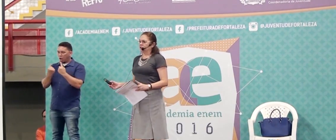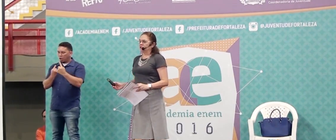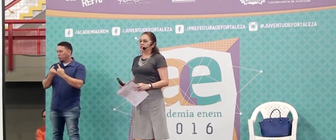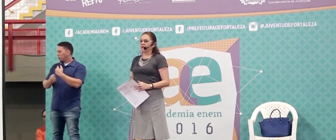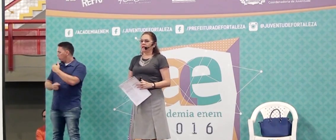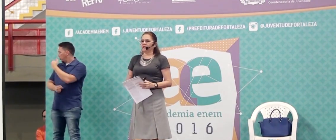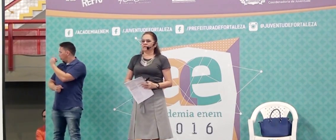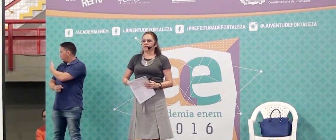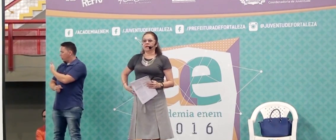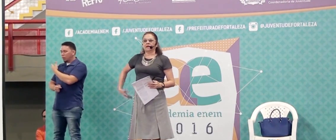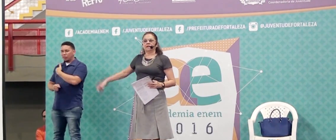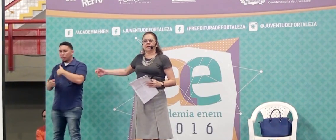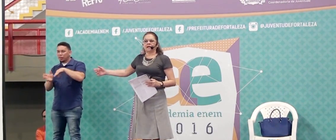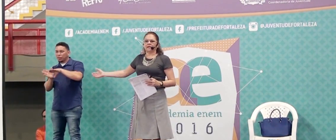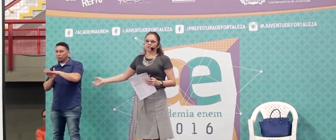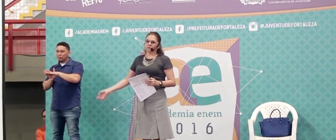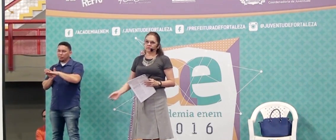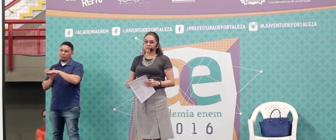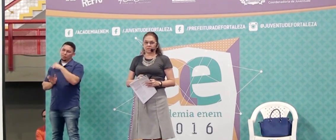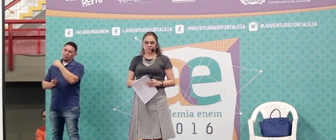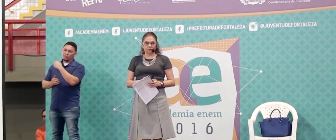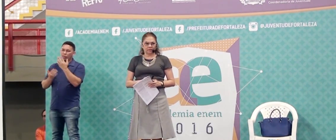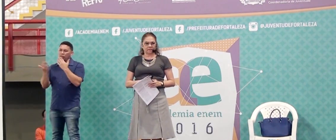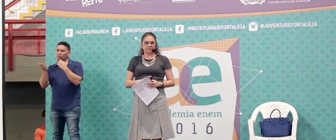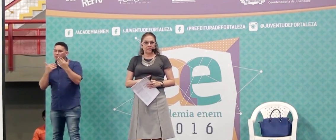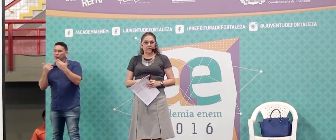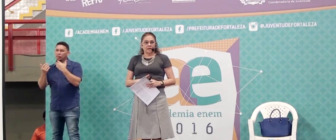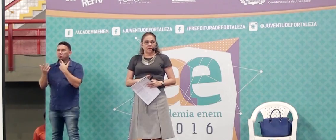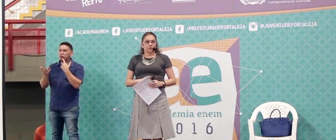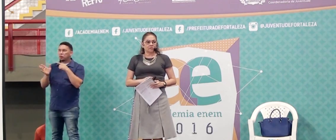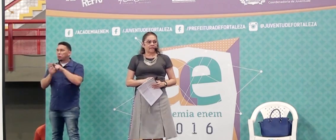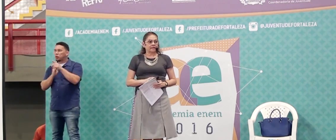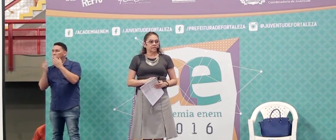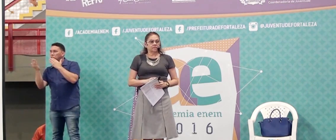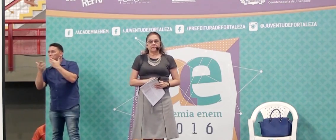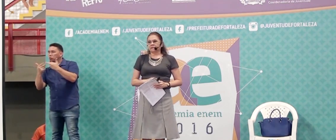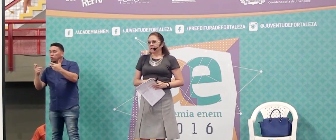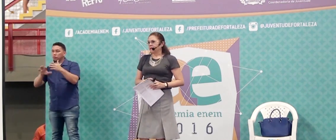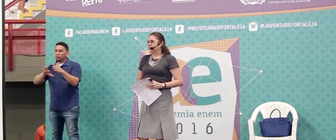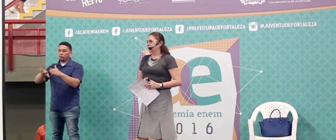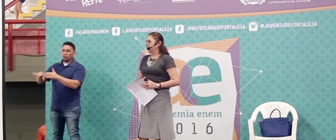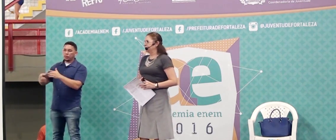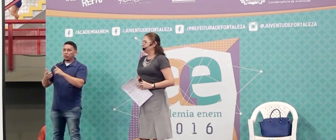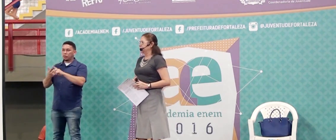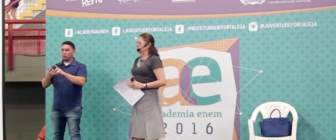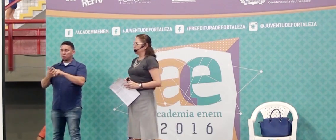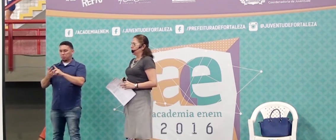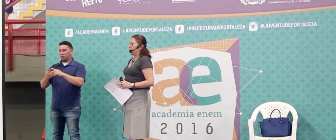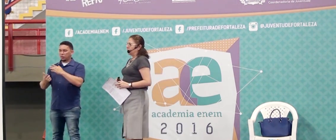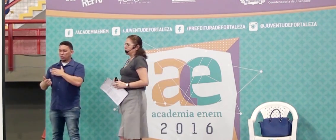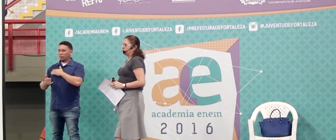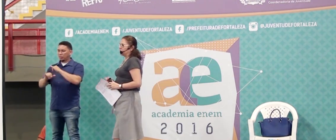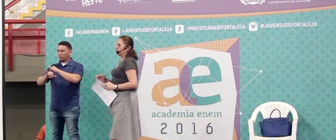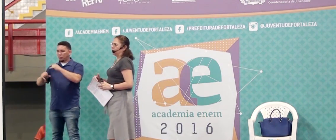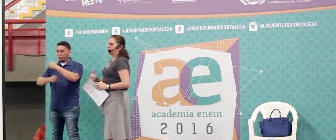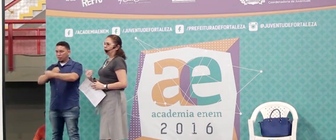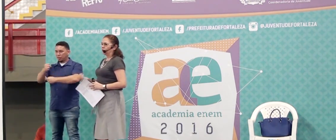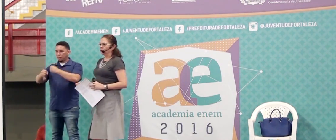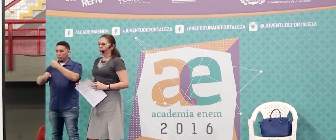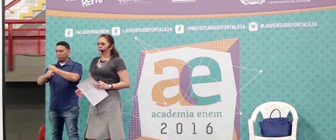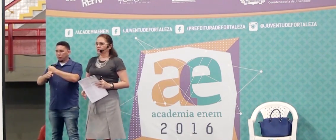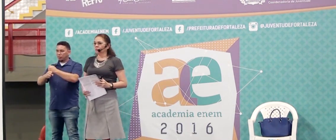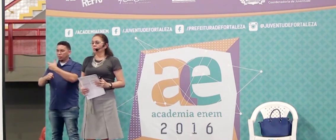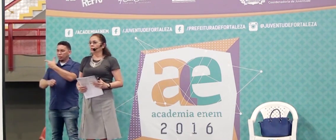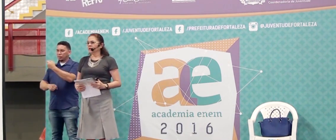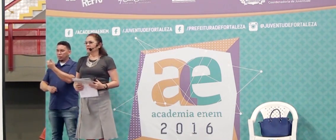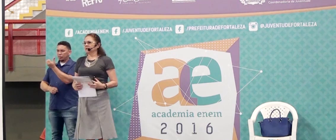quando a gente chega e fica na região dos bastidores. Eu gostaria de dizer que nesse ano a gente tem o